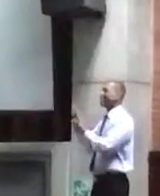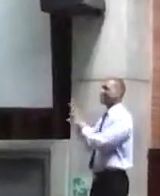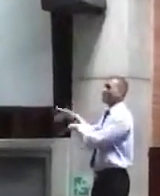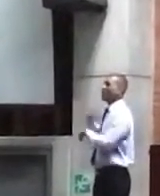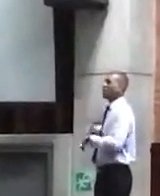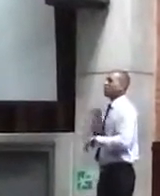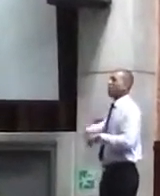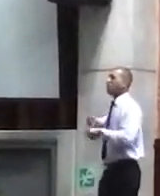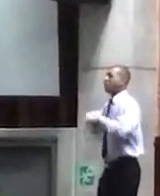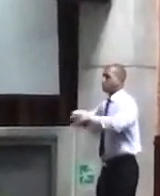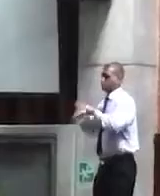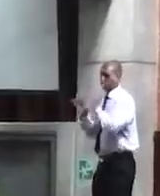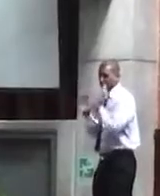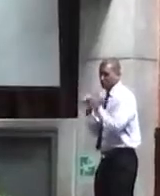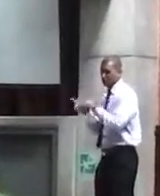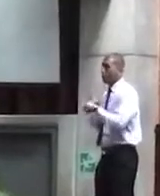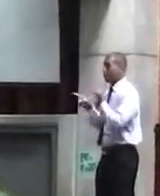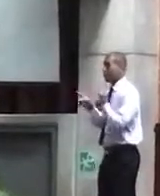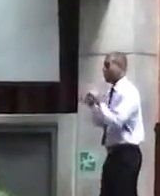91 transiciones,